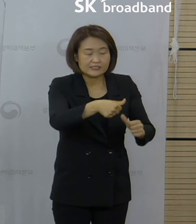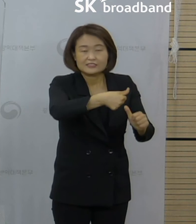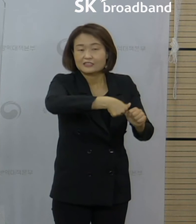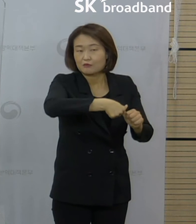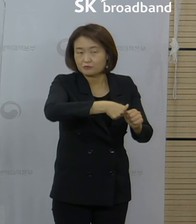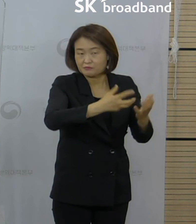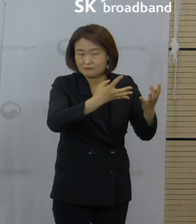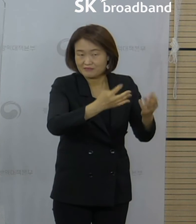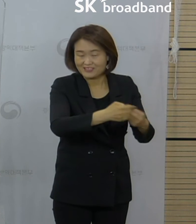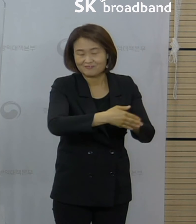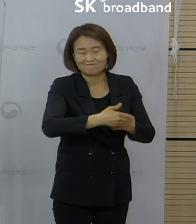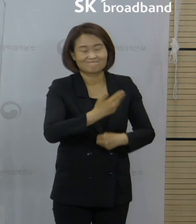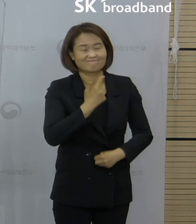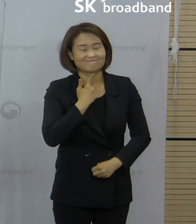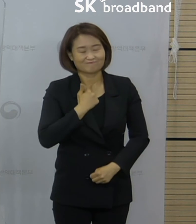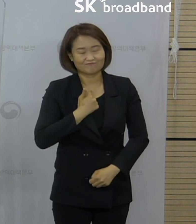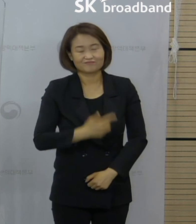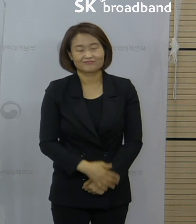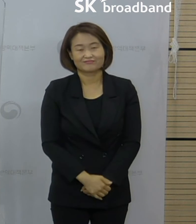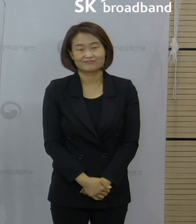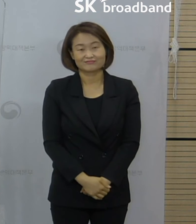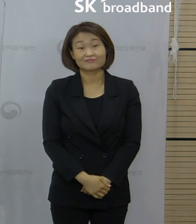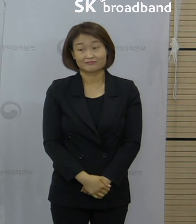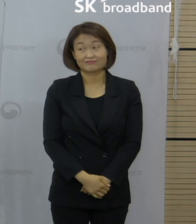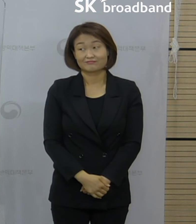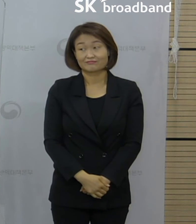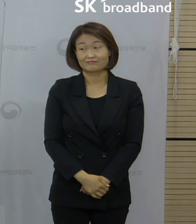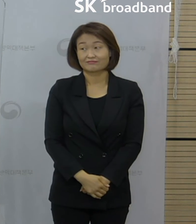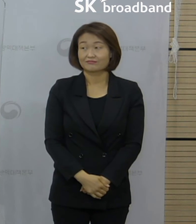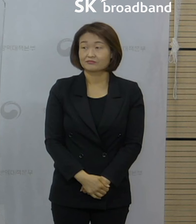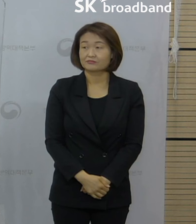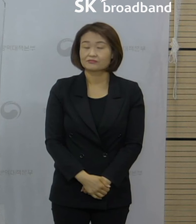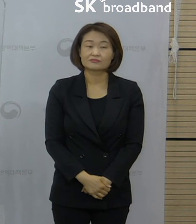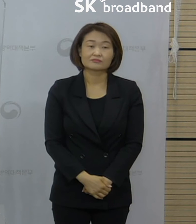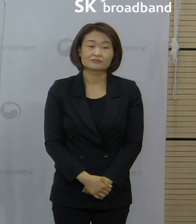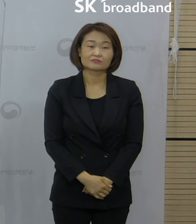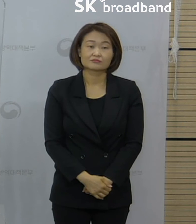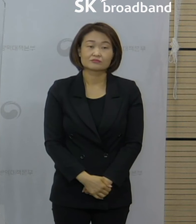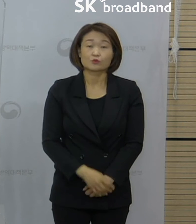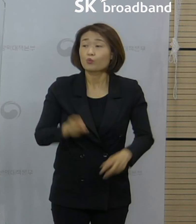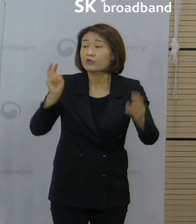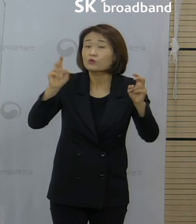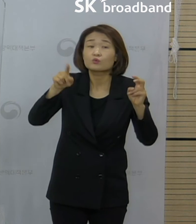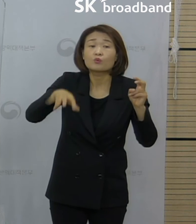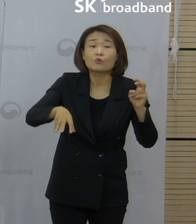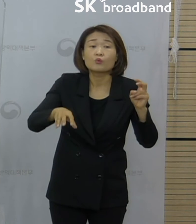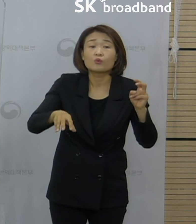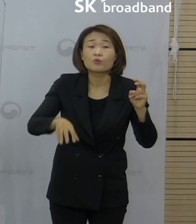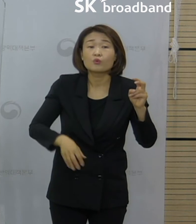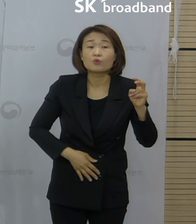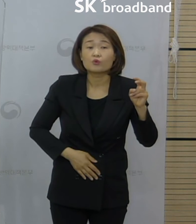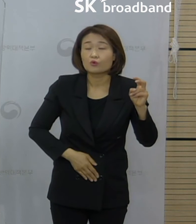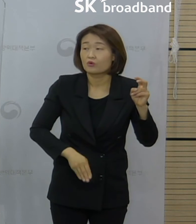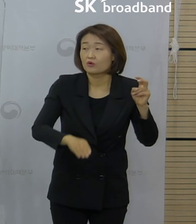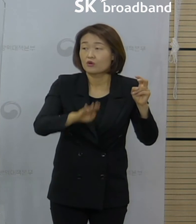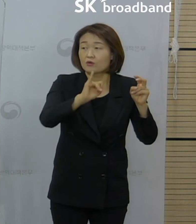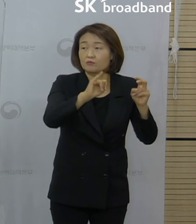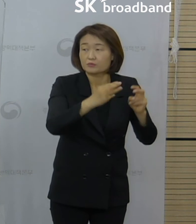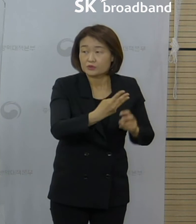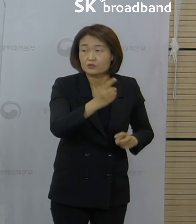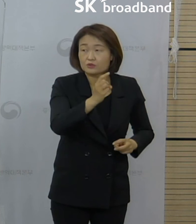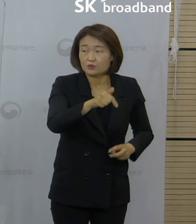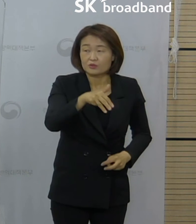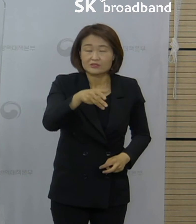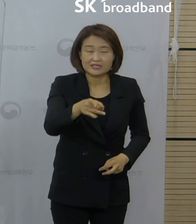해주셨습니다. 네. 네. 그리고 어느 기업? 블록체인 랩스라는